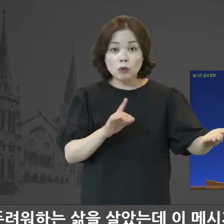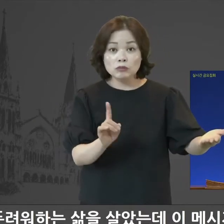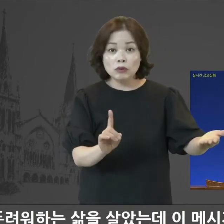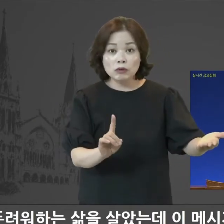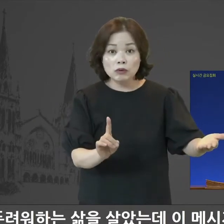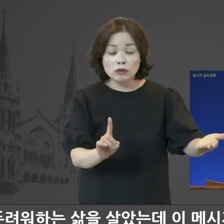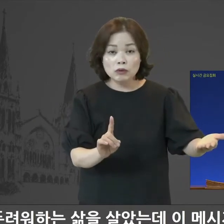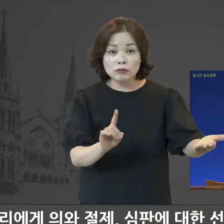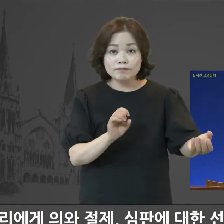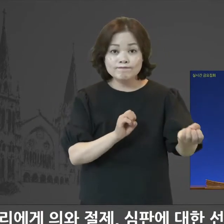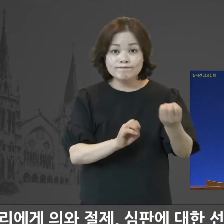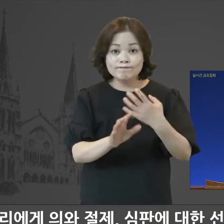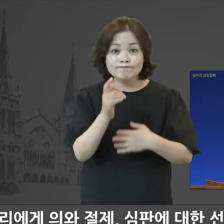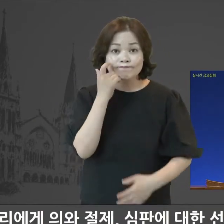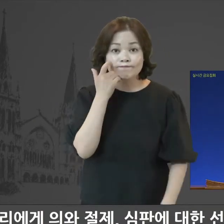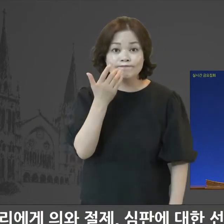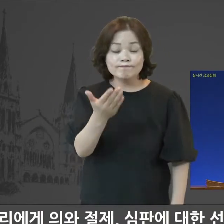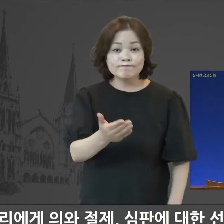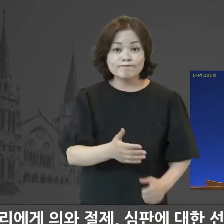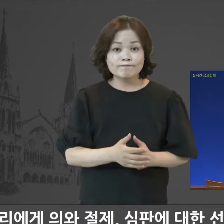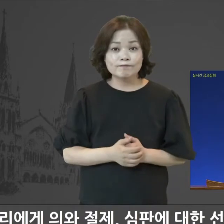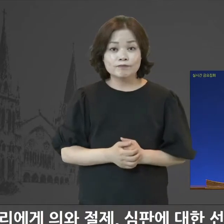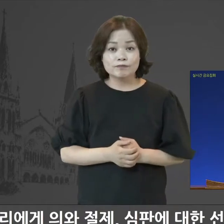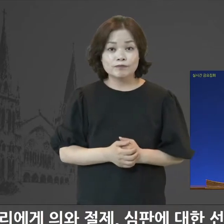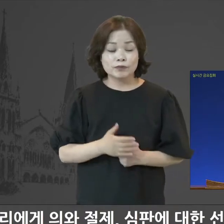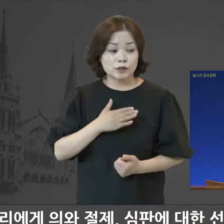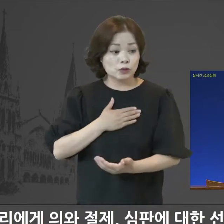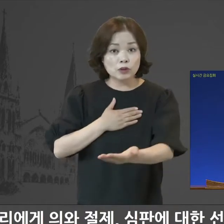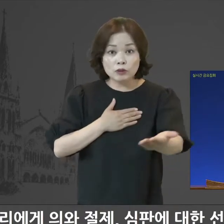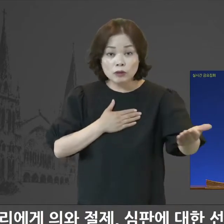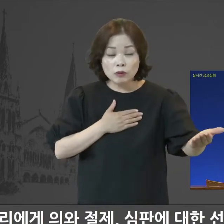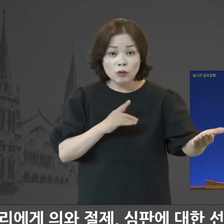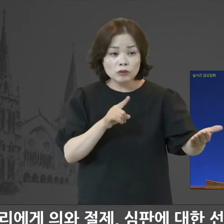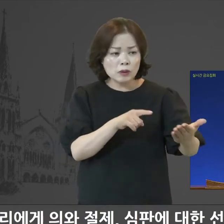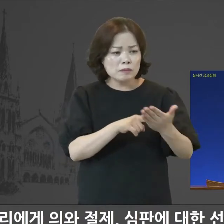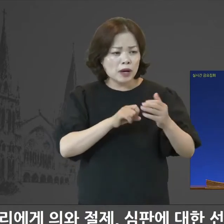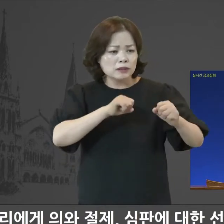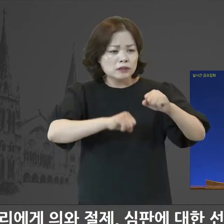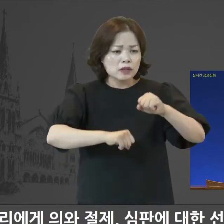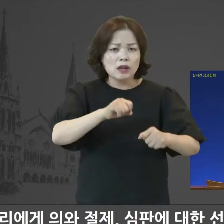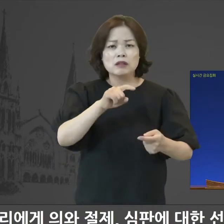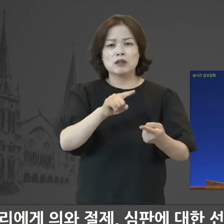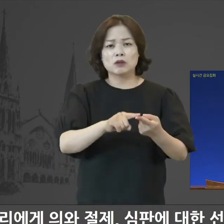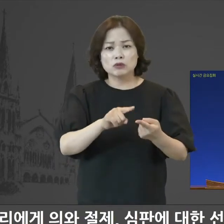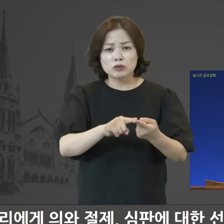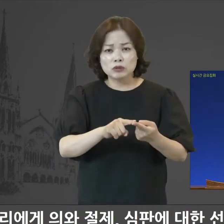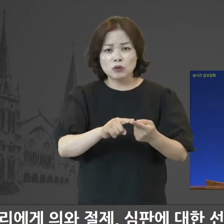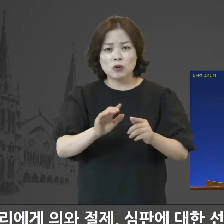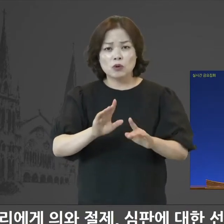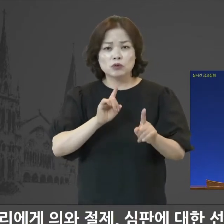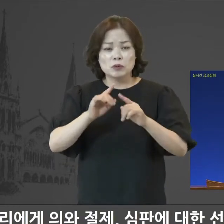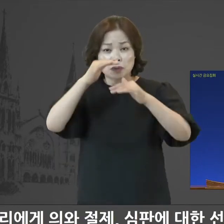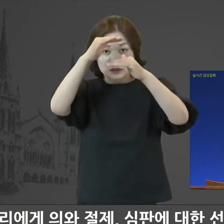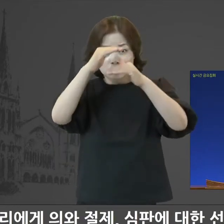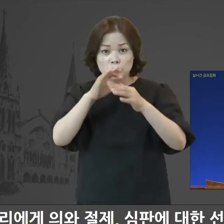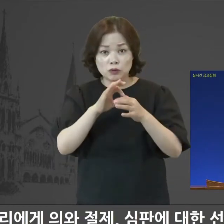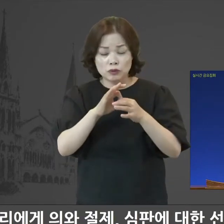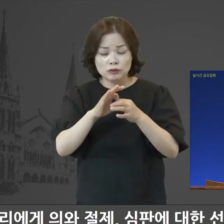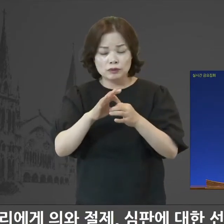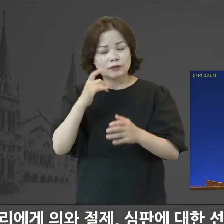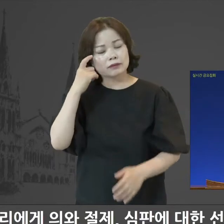어떻게 반응해야 될까요? 저와 여러분이 어떻게 반응해야 될지를 오늘 말씀을 통해서 조금 더